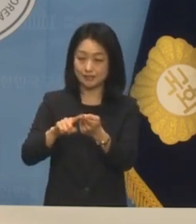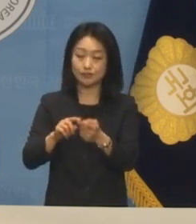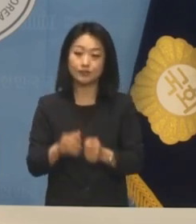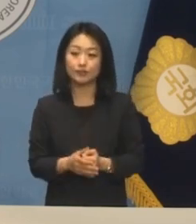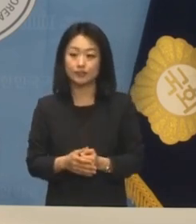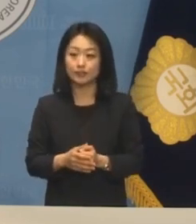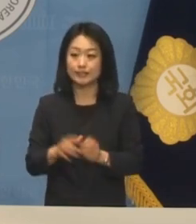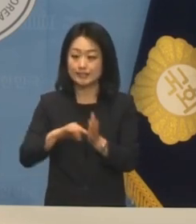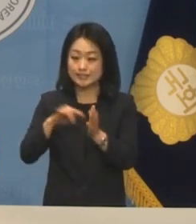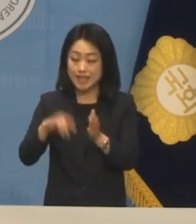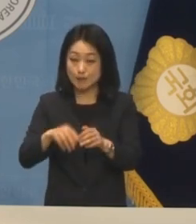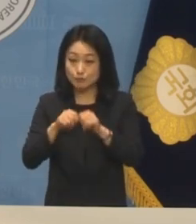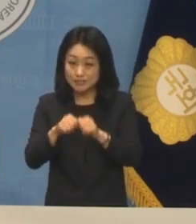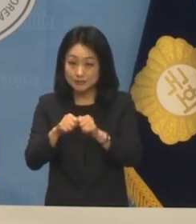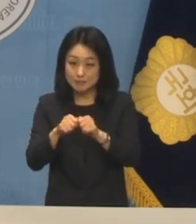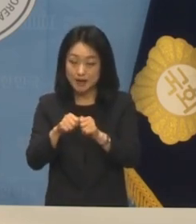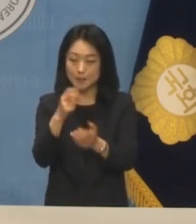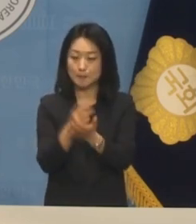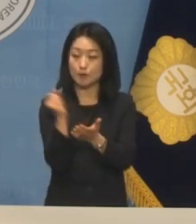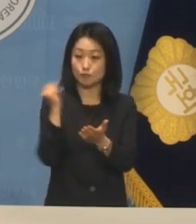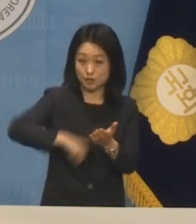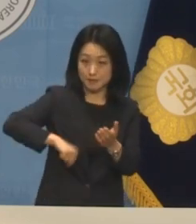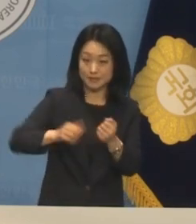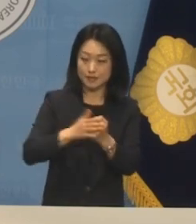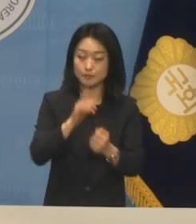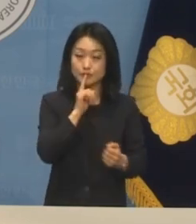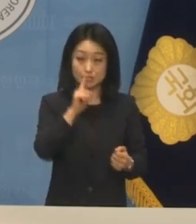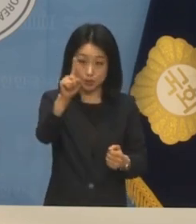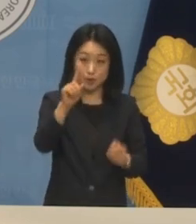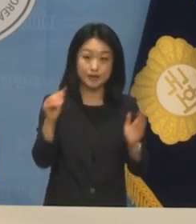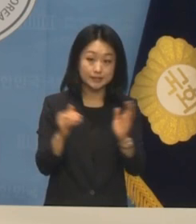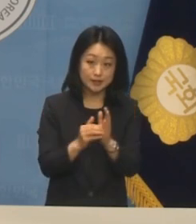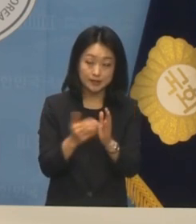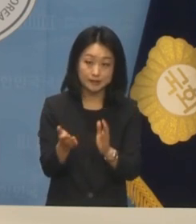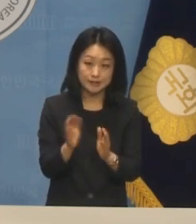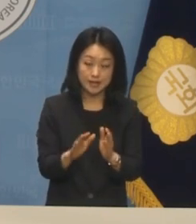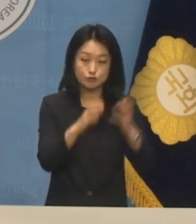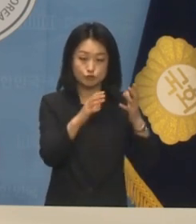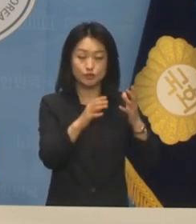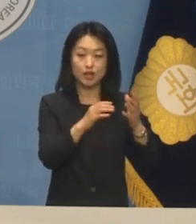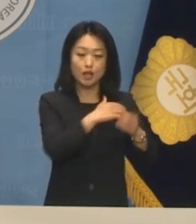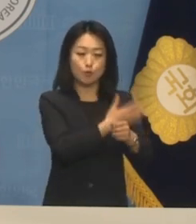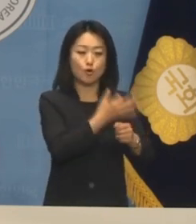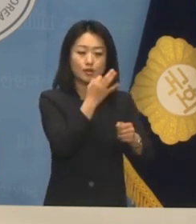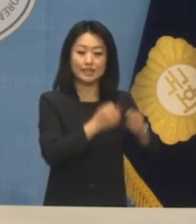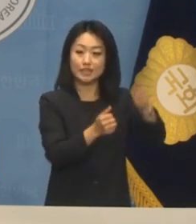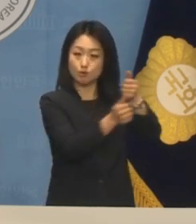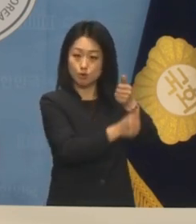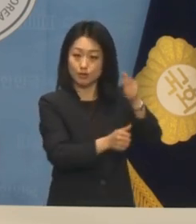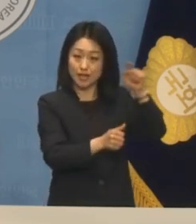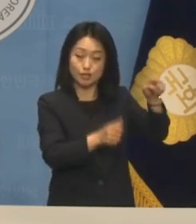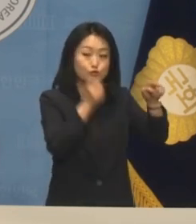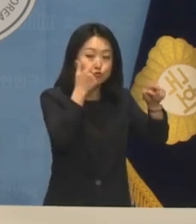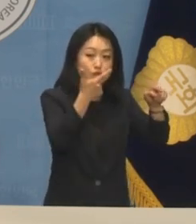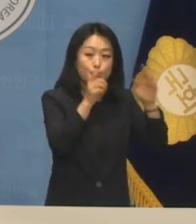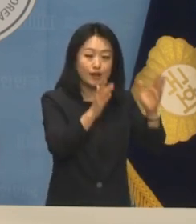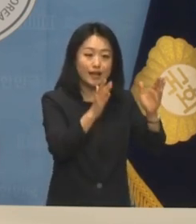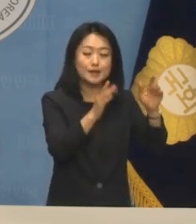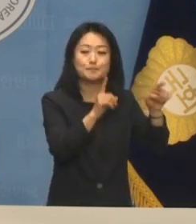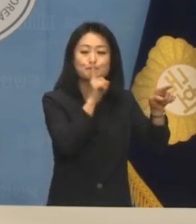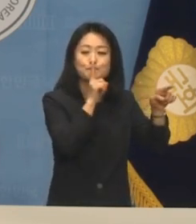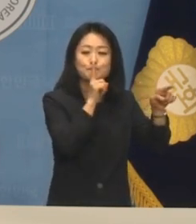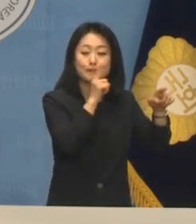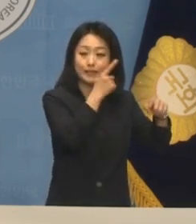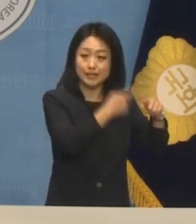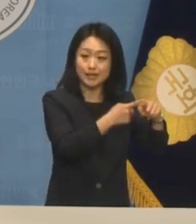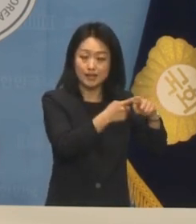추진비 세부 집행 지침을 위반한 혐의로 신고하였습니다. 하지만 권익위는 6개월가량을 침묵하다가 지난 5월